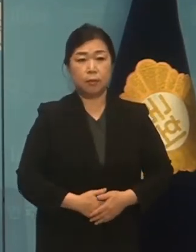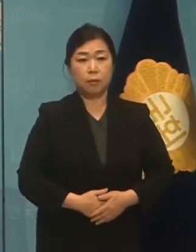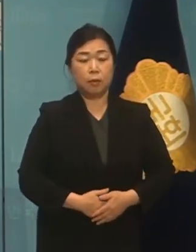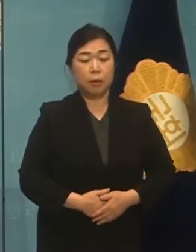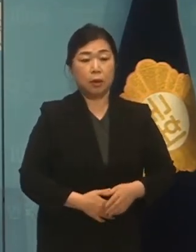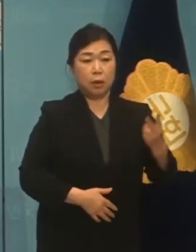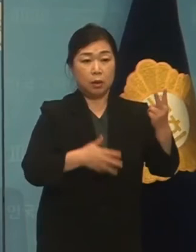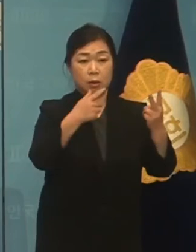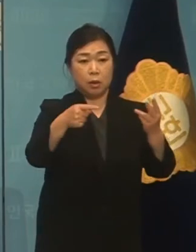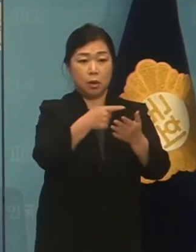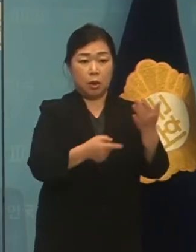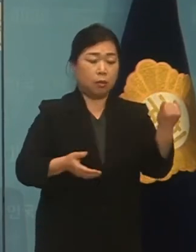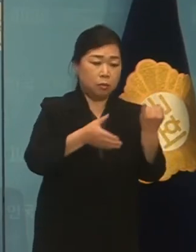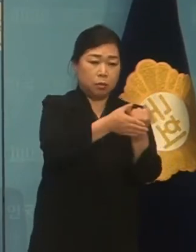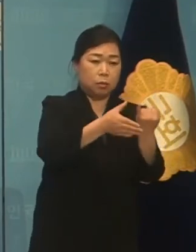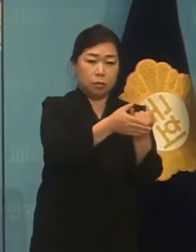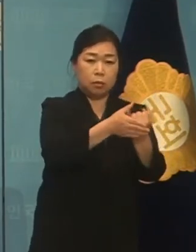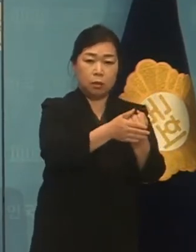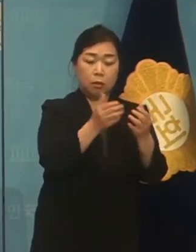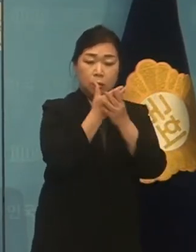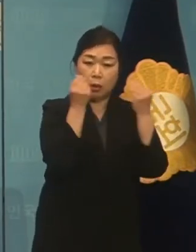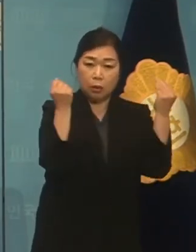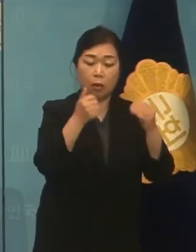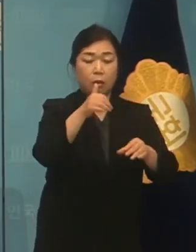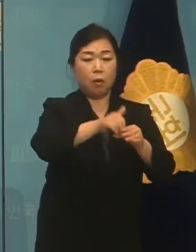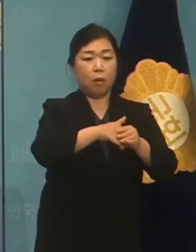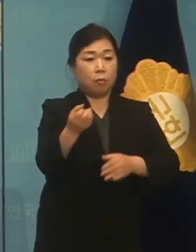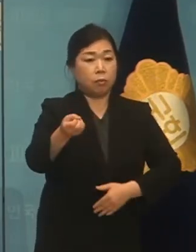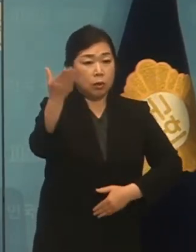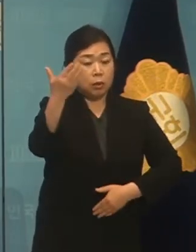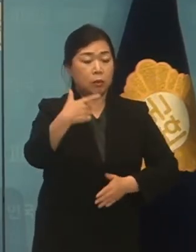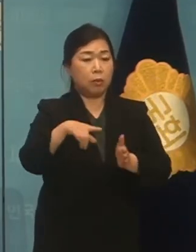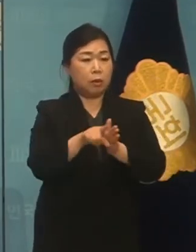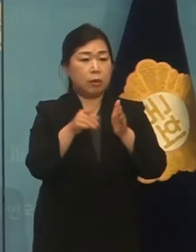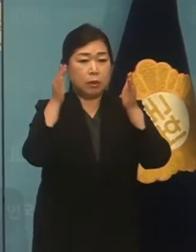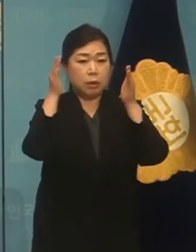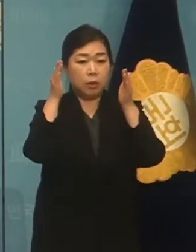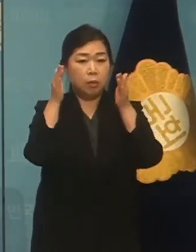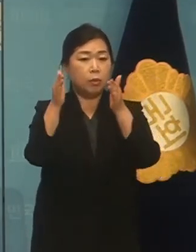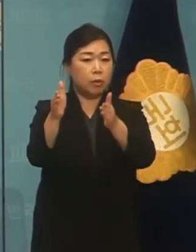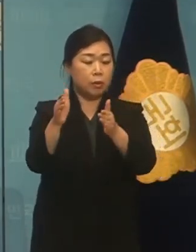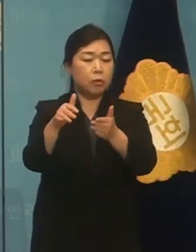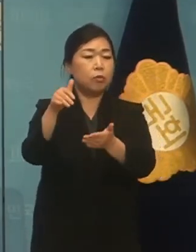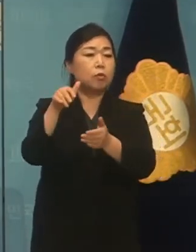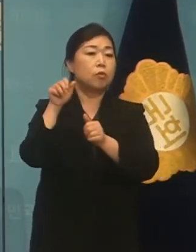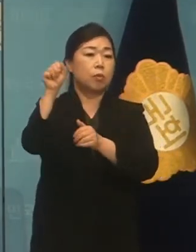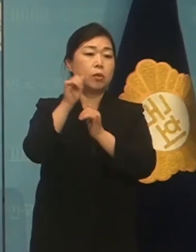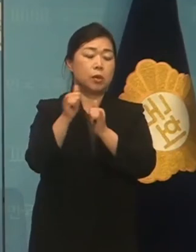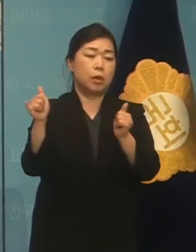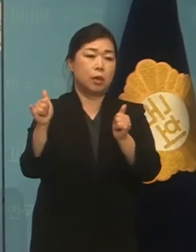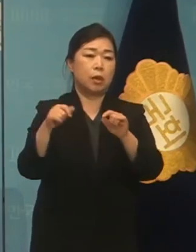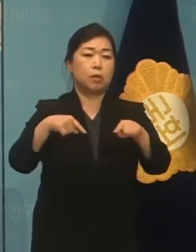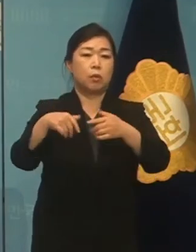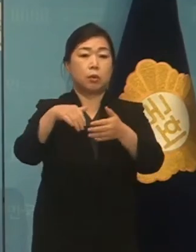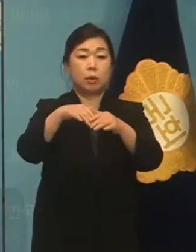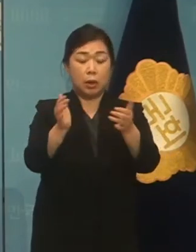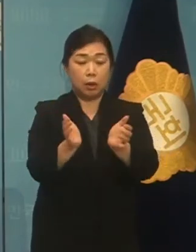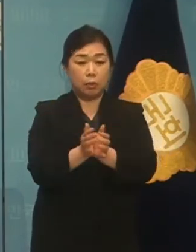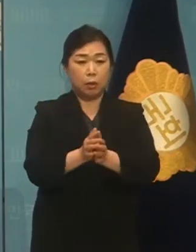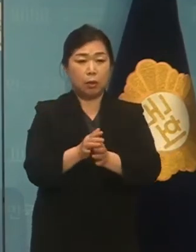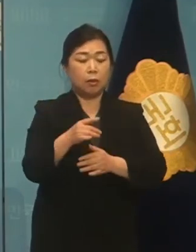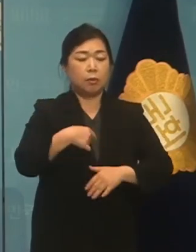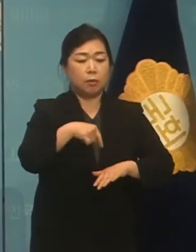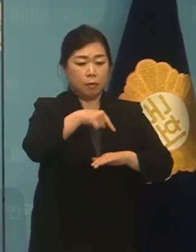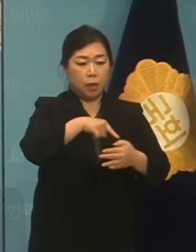쏟아지는 2차 가해는 외면하고 선거 승리만을 외치는 후보들과 정당들은 고개 숙여야 합니다. 이번